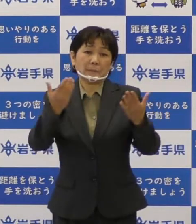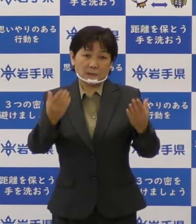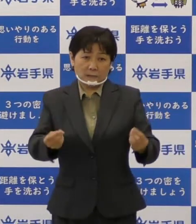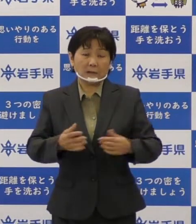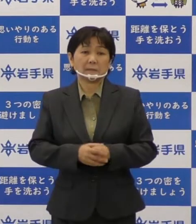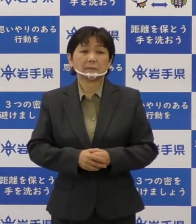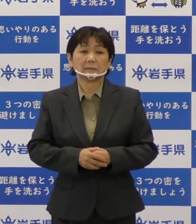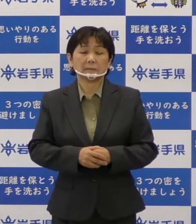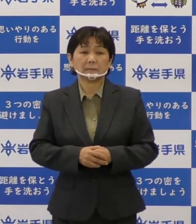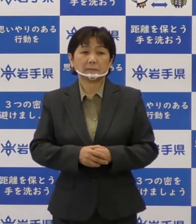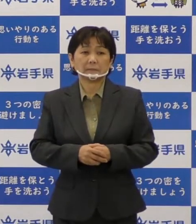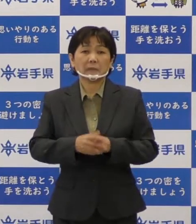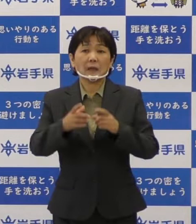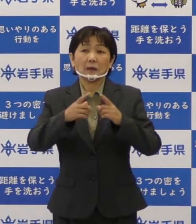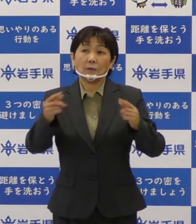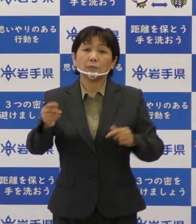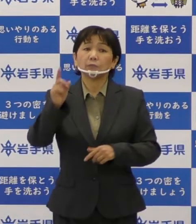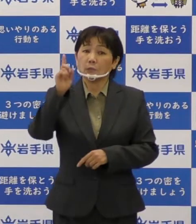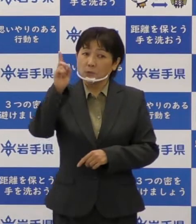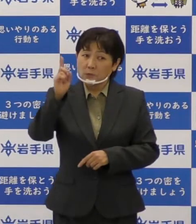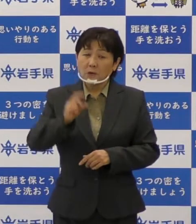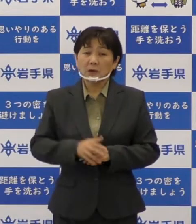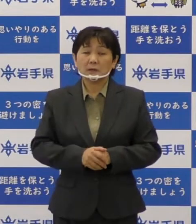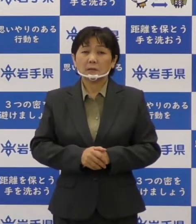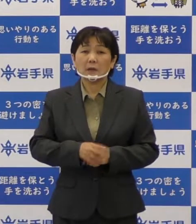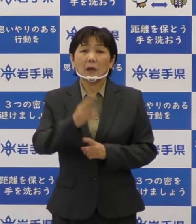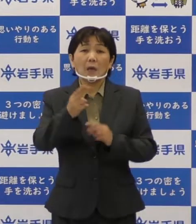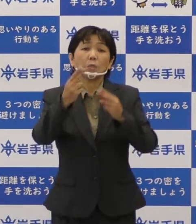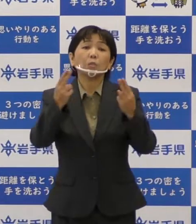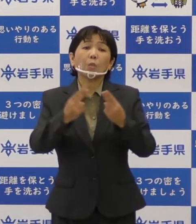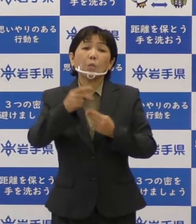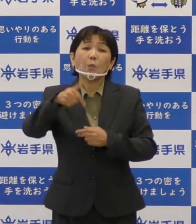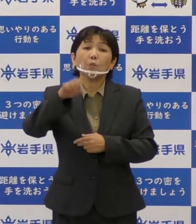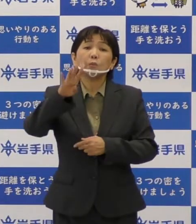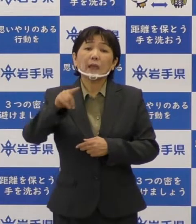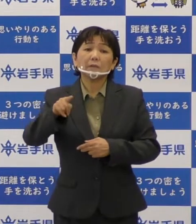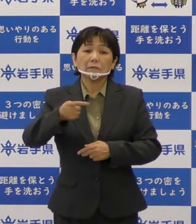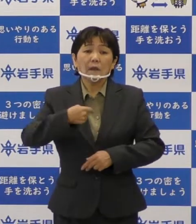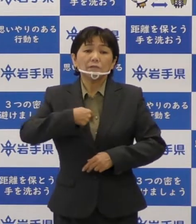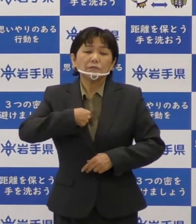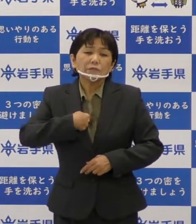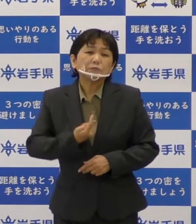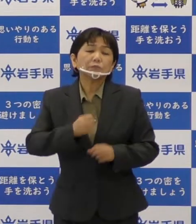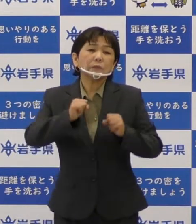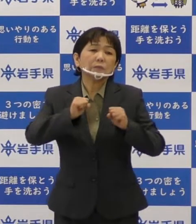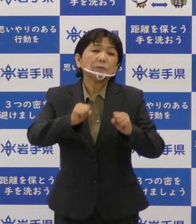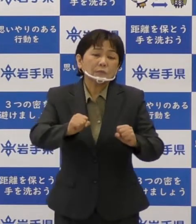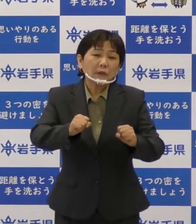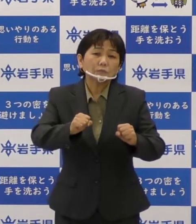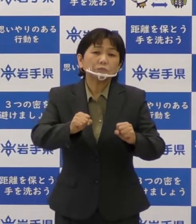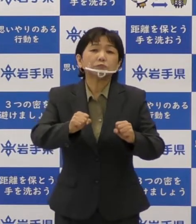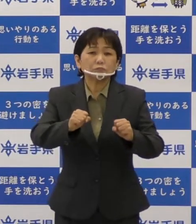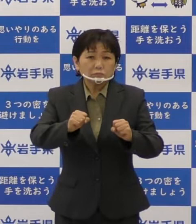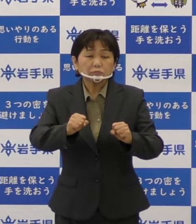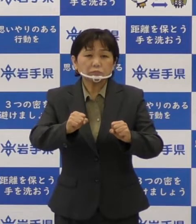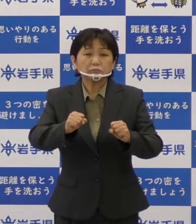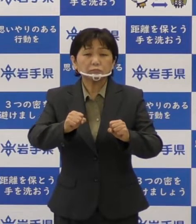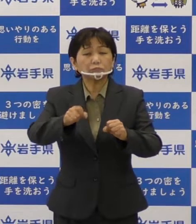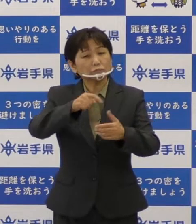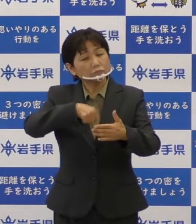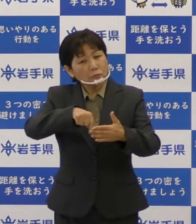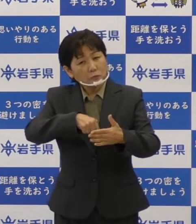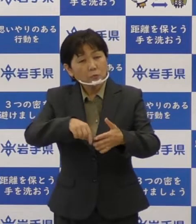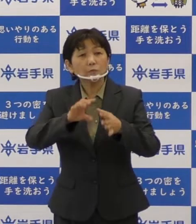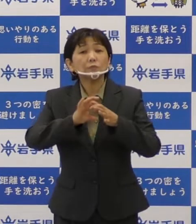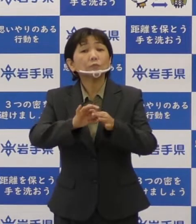一方で、まあ、国の方で、都道府県が独自に行う県民向けの、まあ、地方運営の財源を